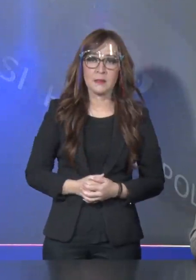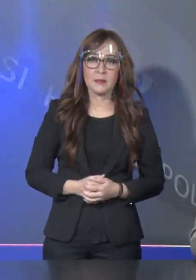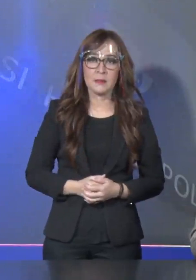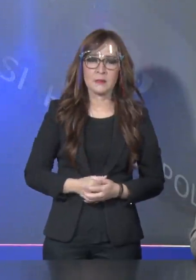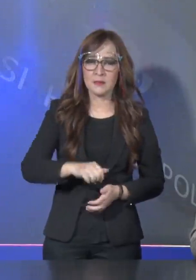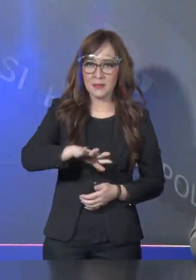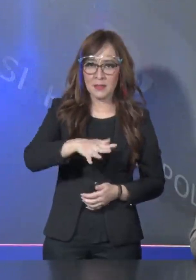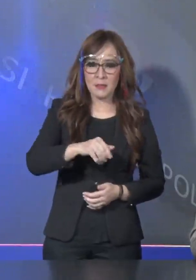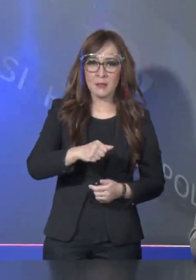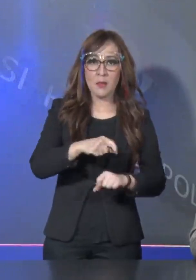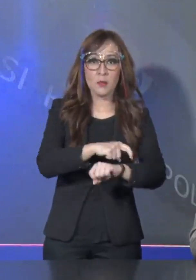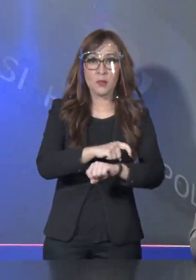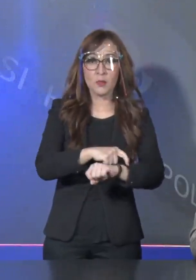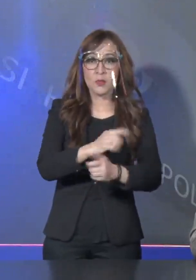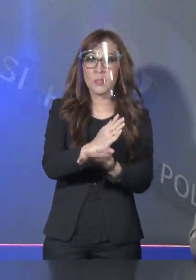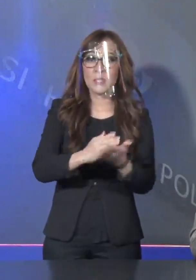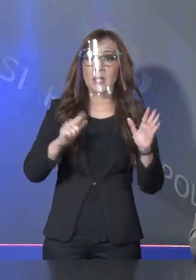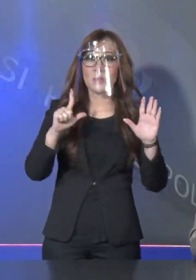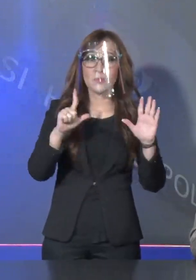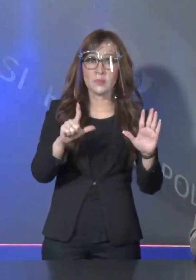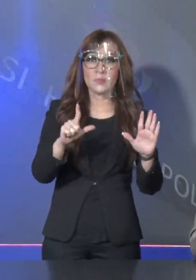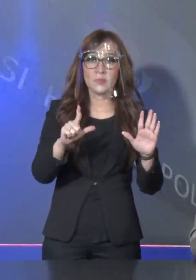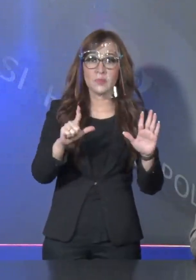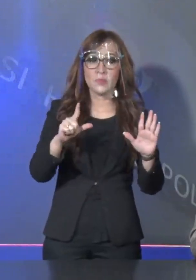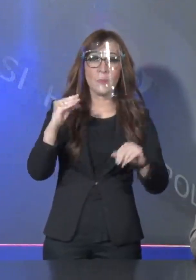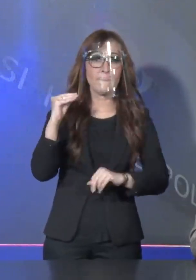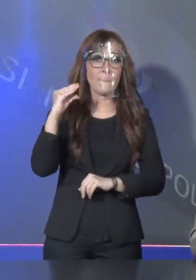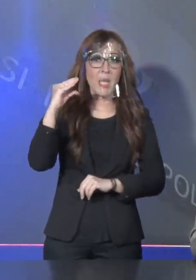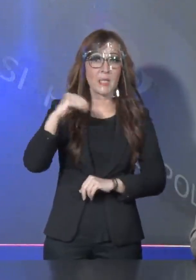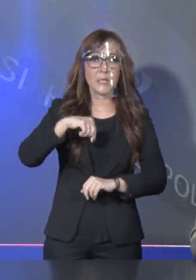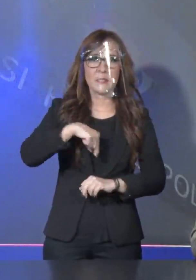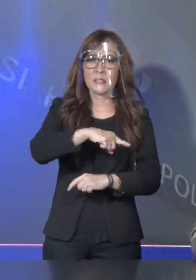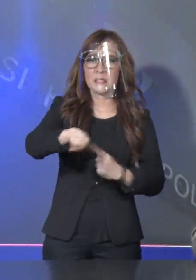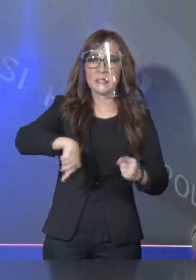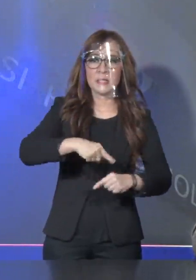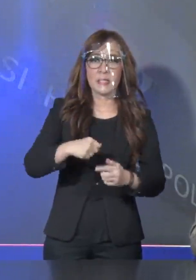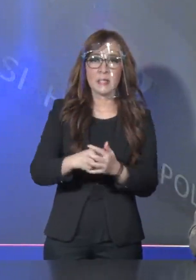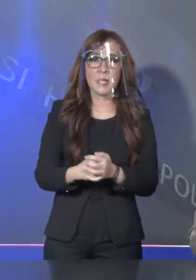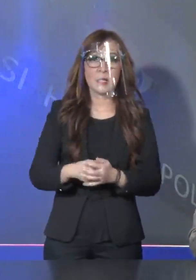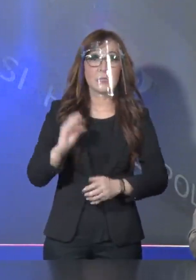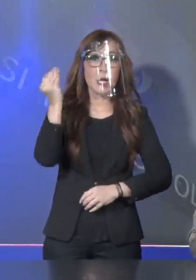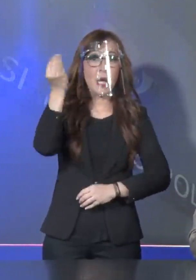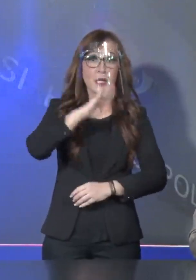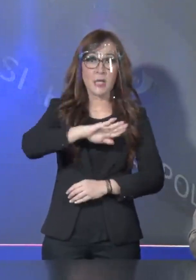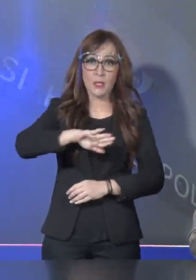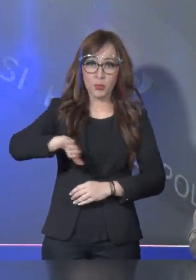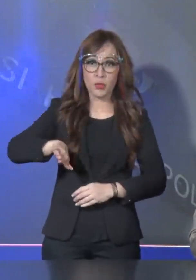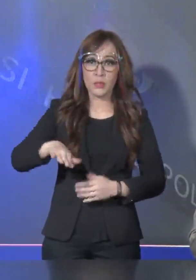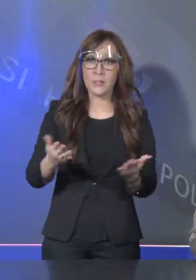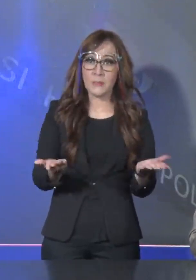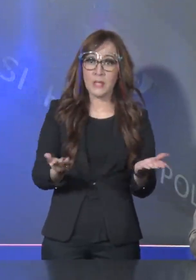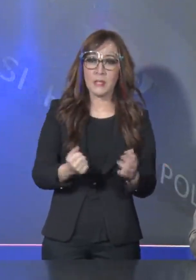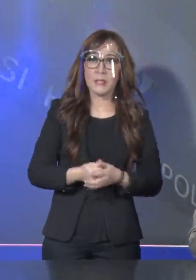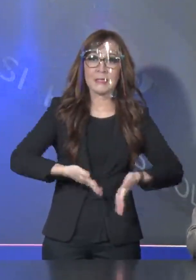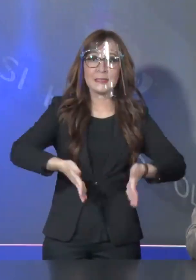sekitar pukul 06.30 di sekitar Duren Sawit, Jakarta Timur, tepatnya di